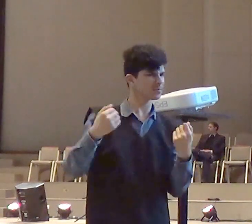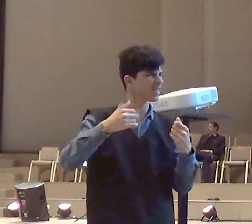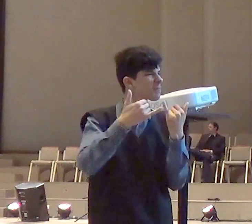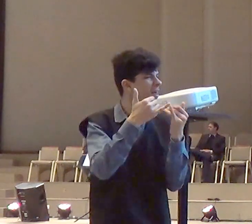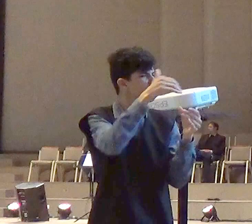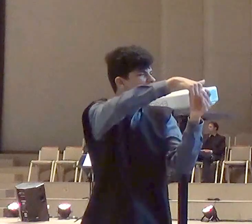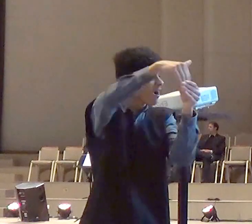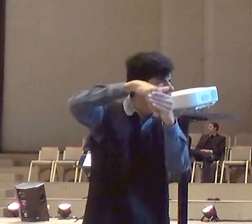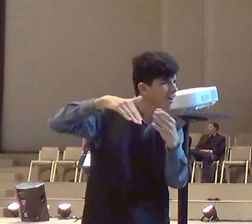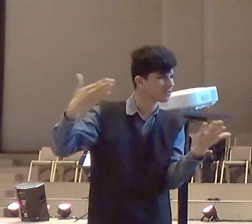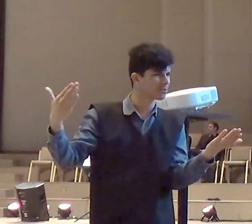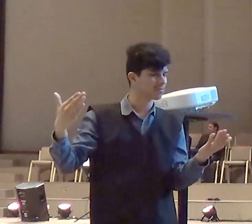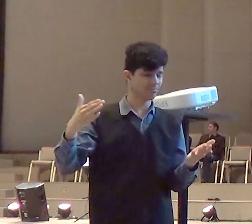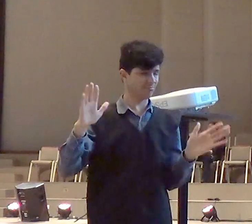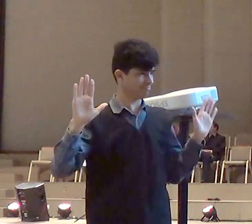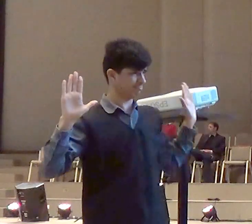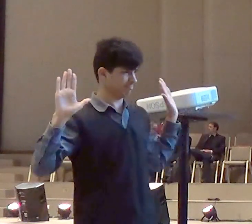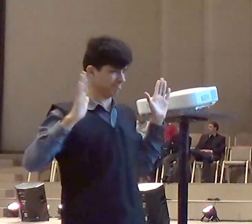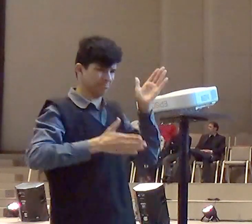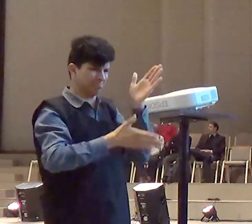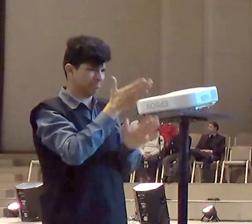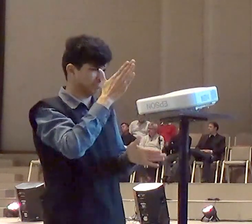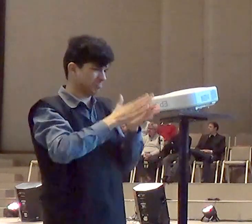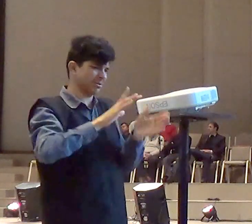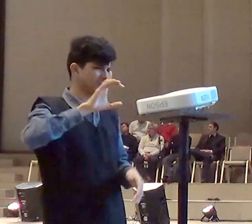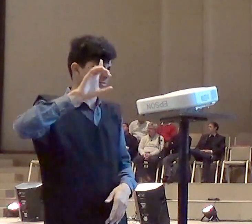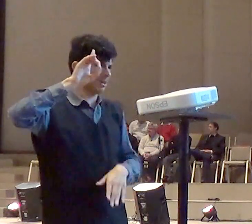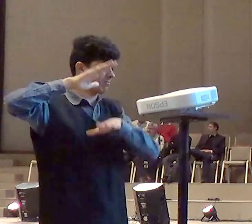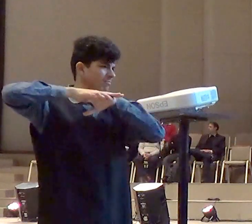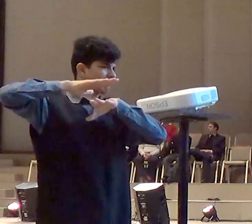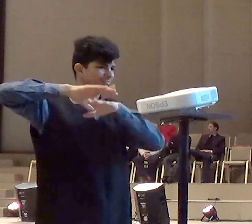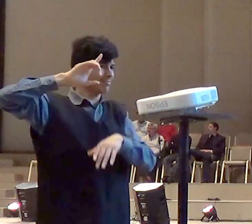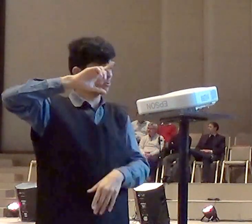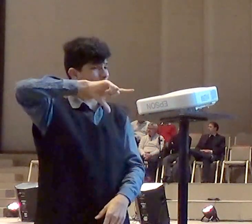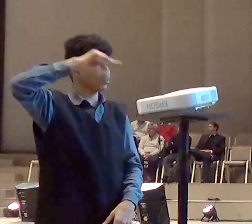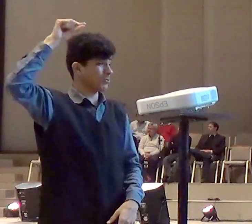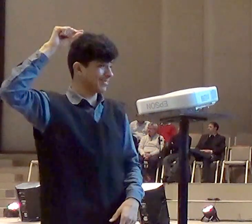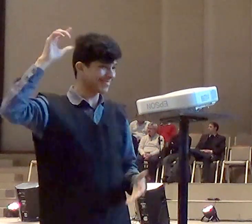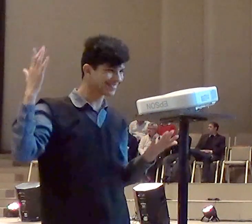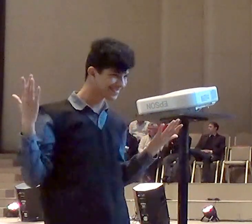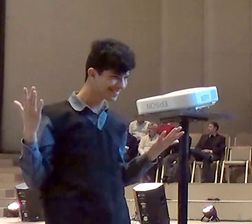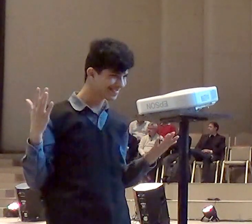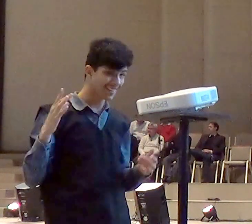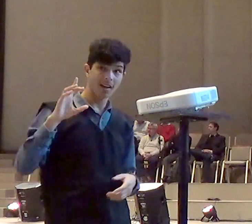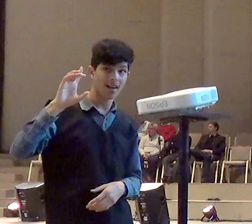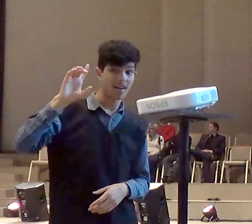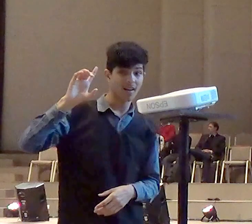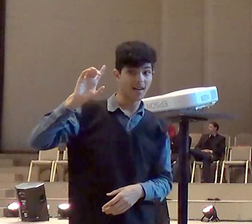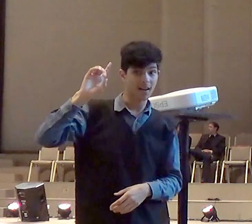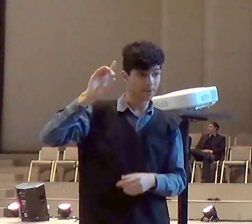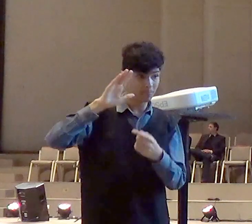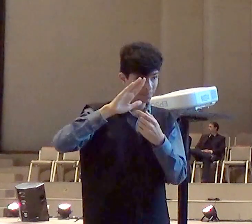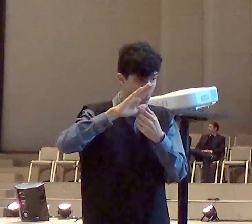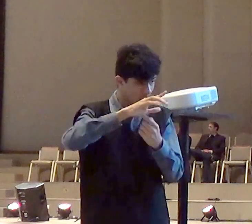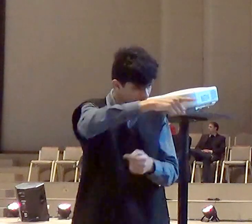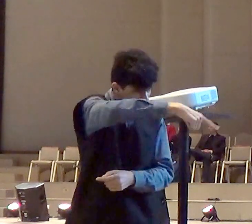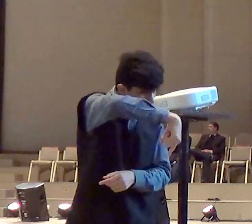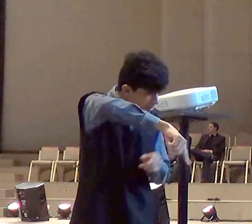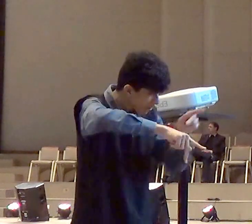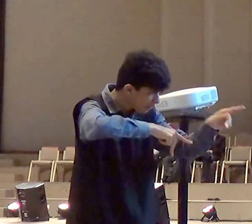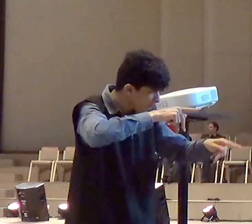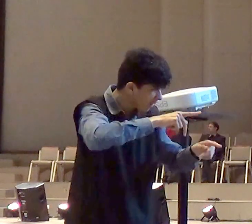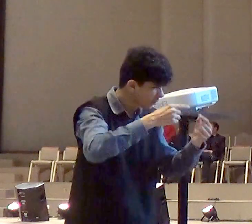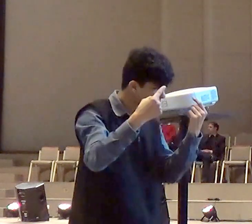no seu coração o desejo de controle mas na verdade Deus vai dizer que a rebelião desses homens não era contra